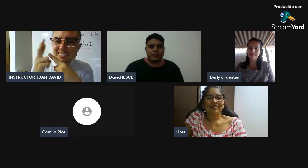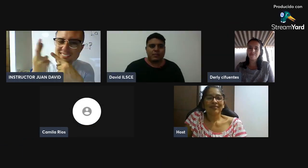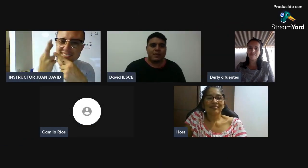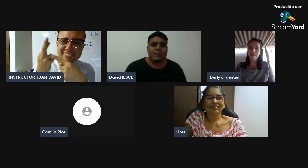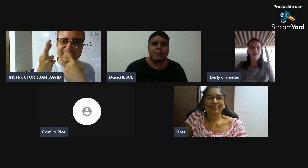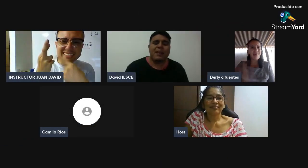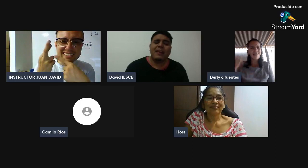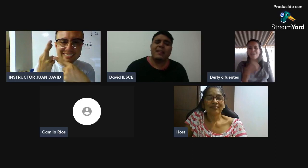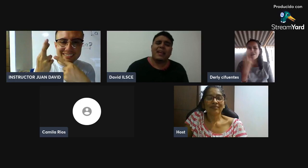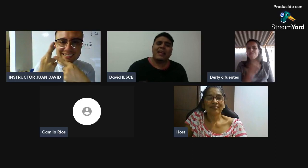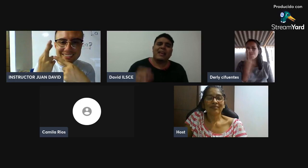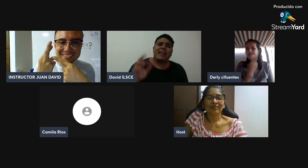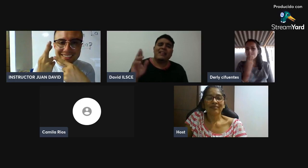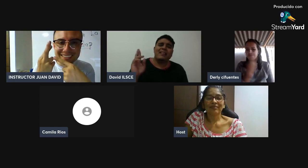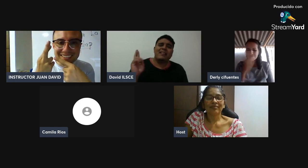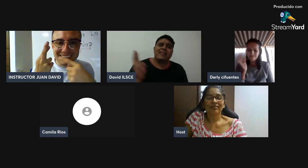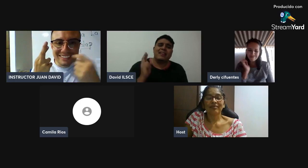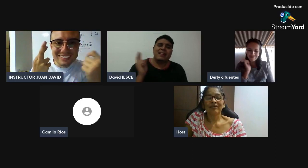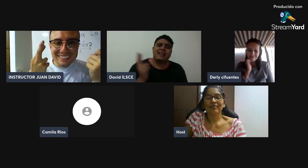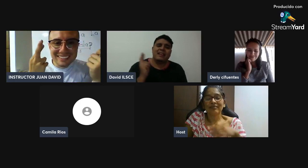bien esta seña